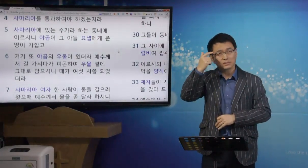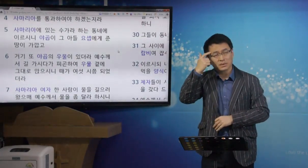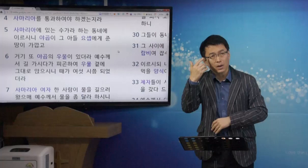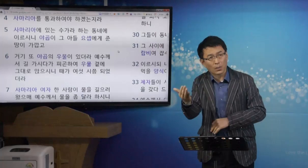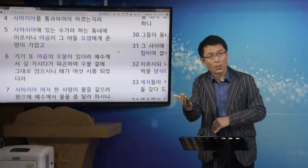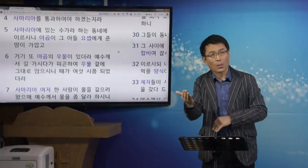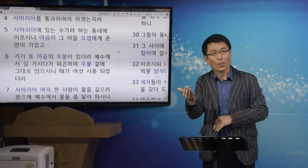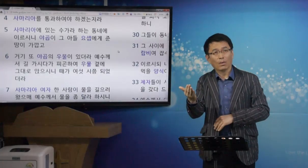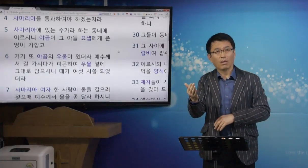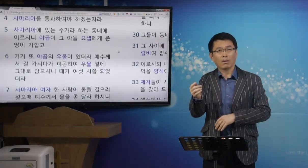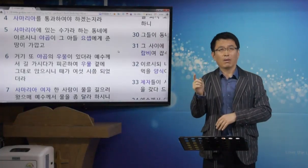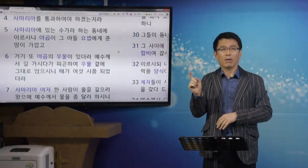창녀인지